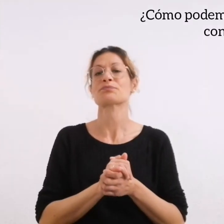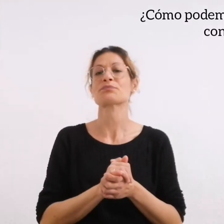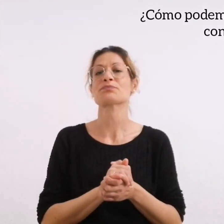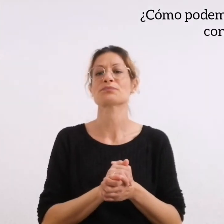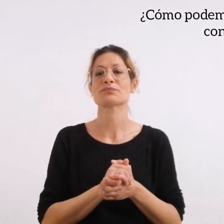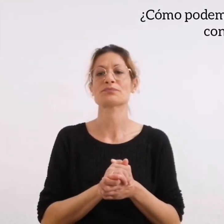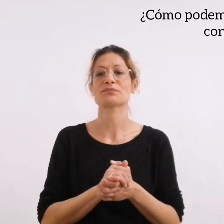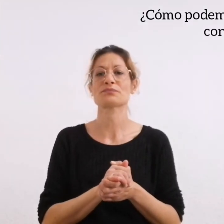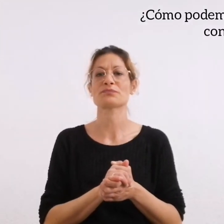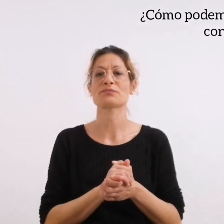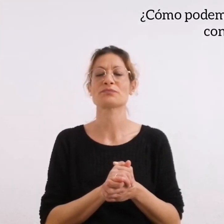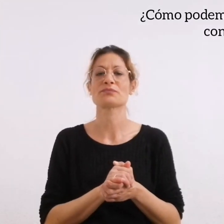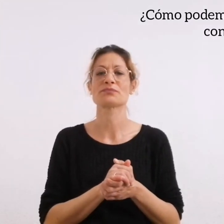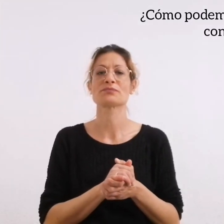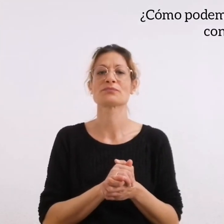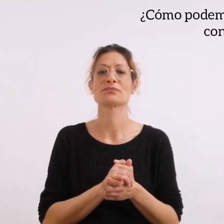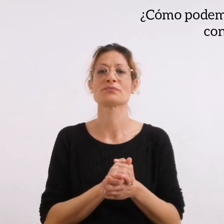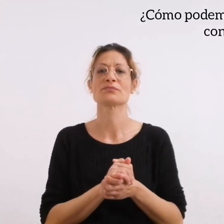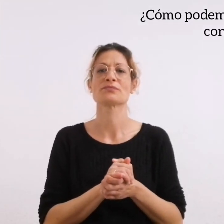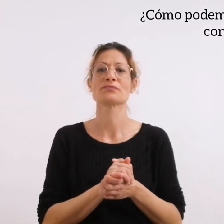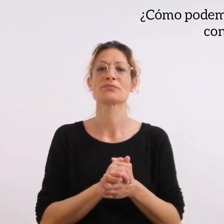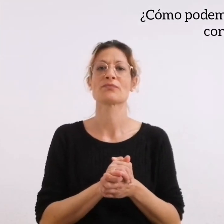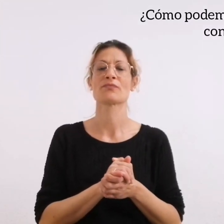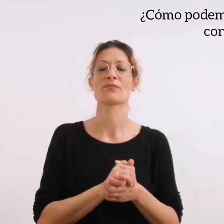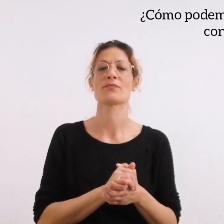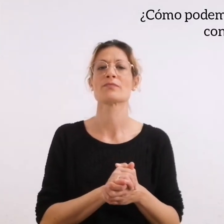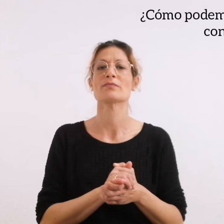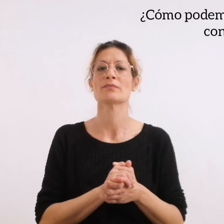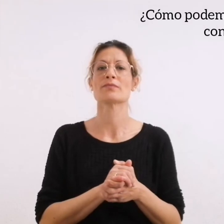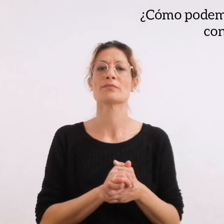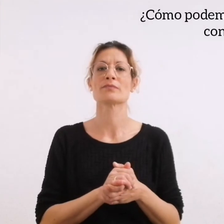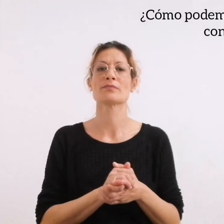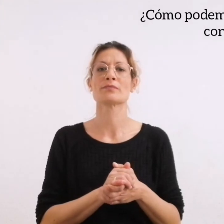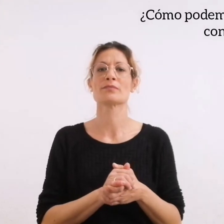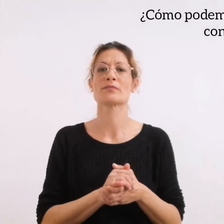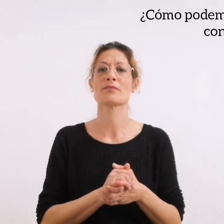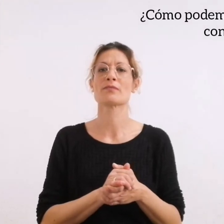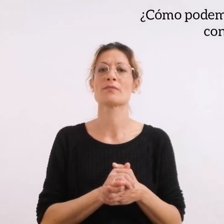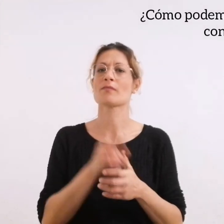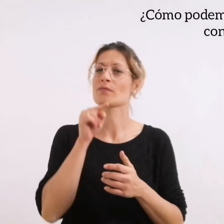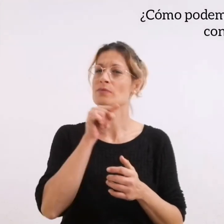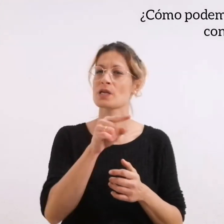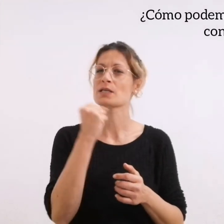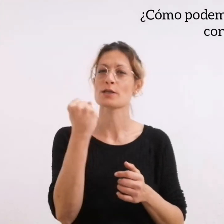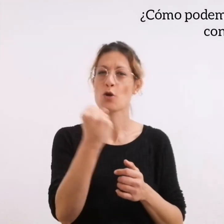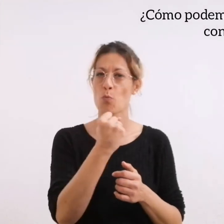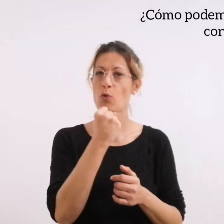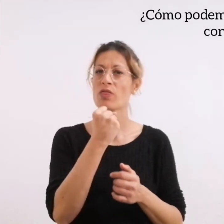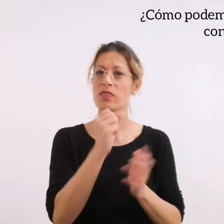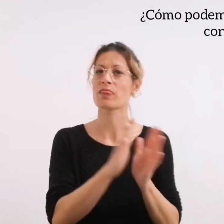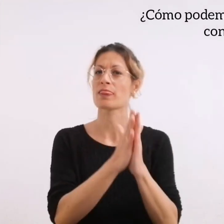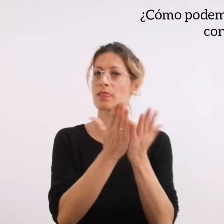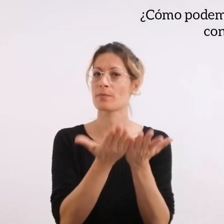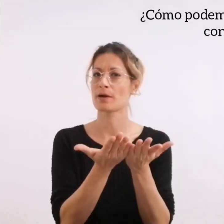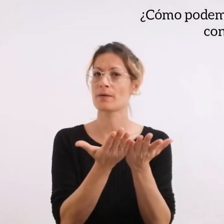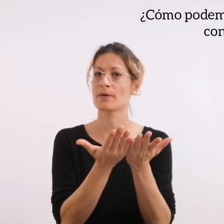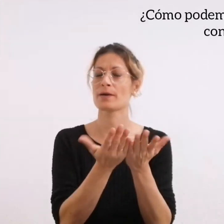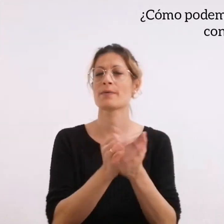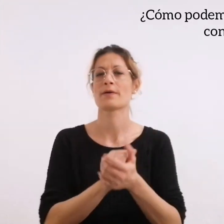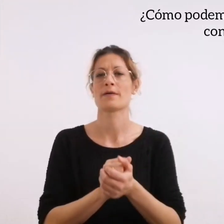África que son cristianas. Por eso, ese es el poder del evangelio. Esas son las evidencias que se manifiestan a